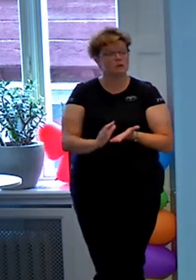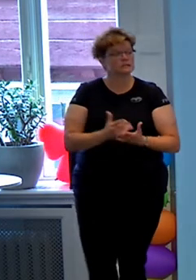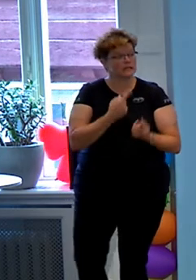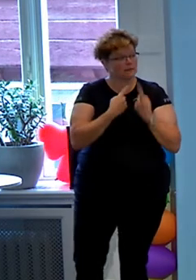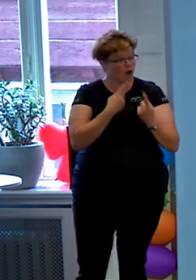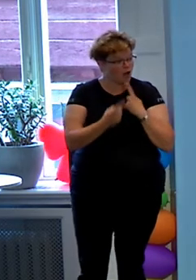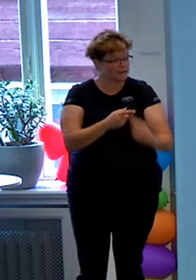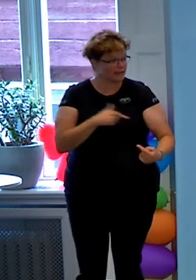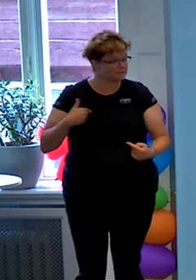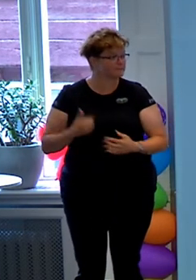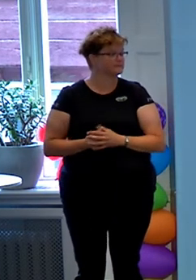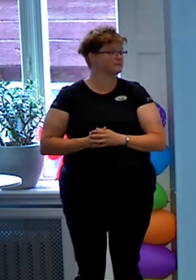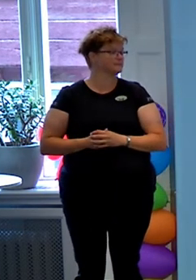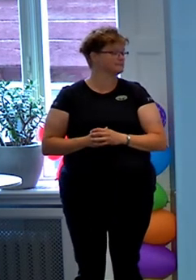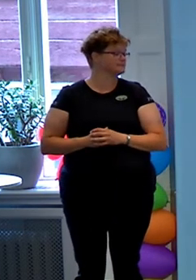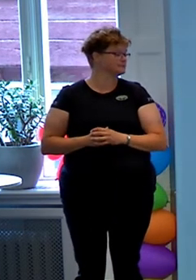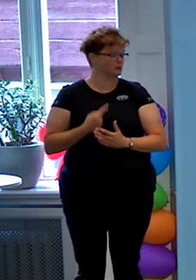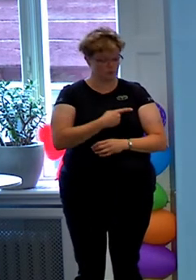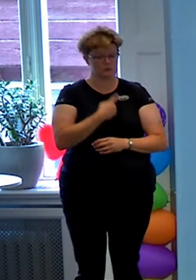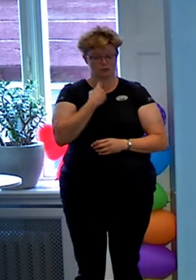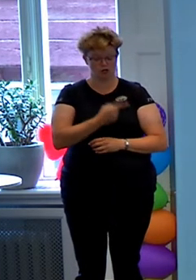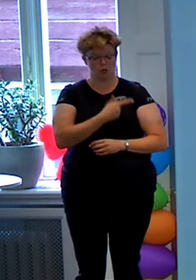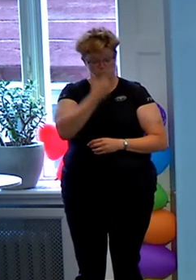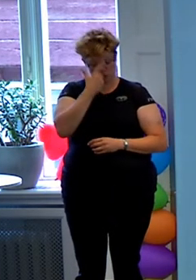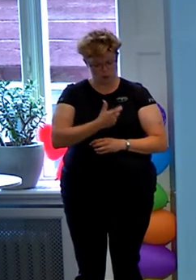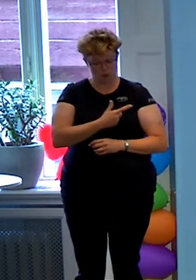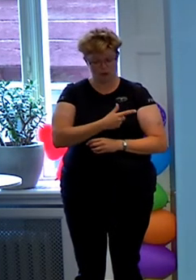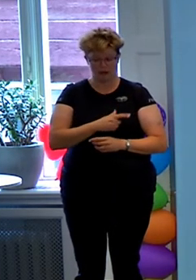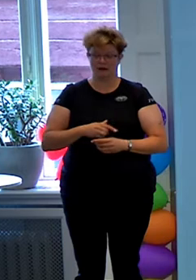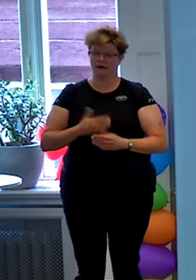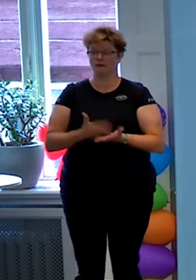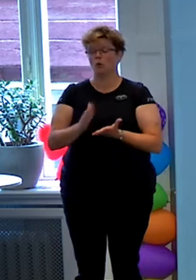här. Så du säger att du tror att det kommer vara